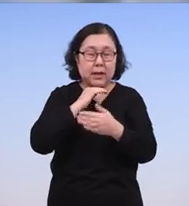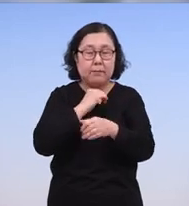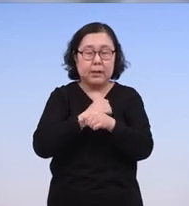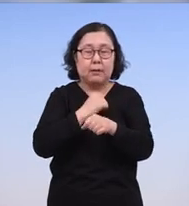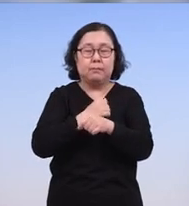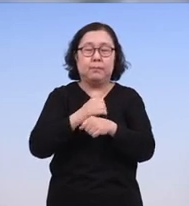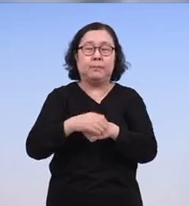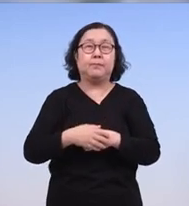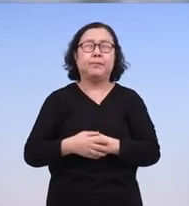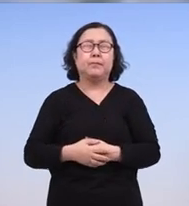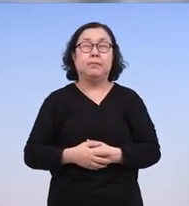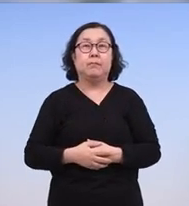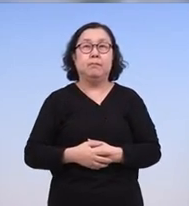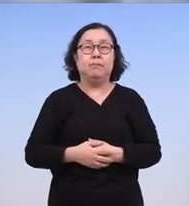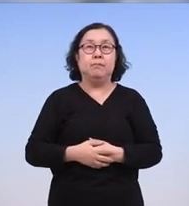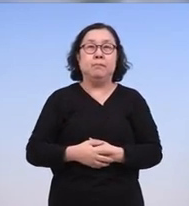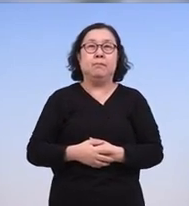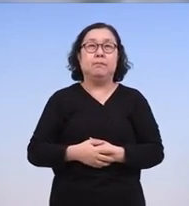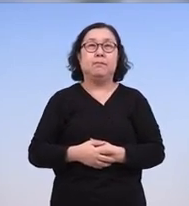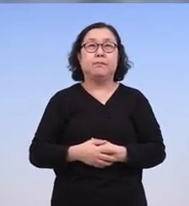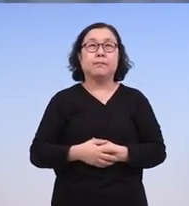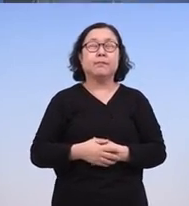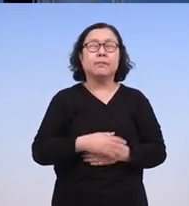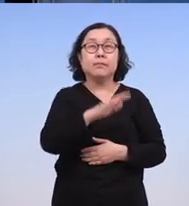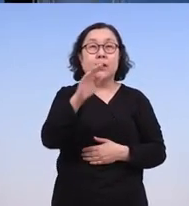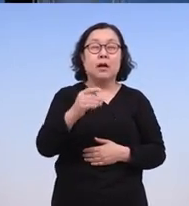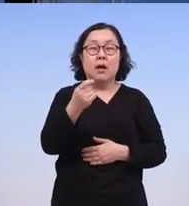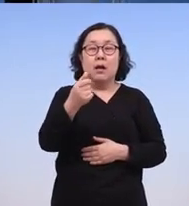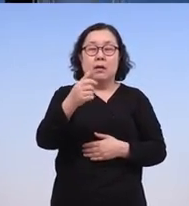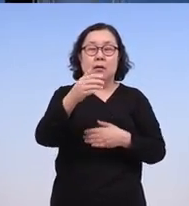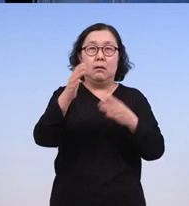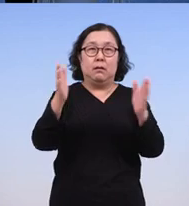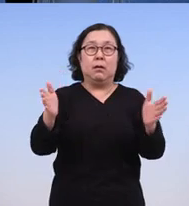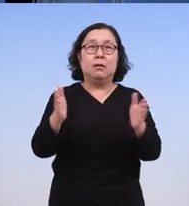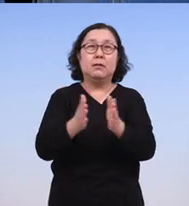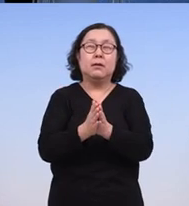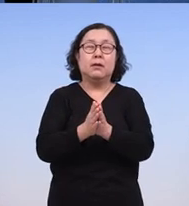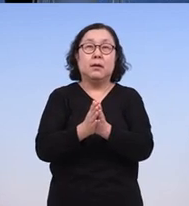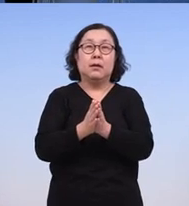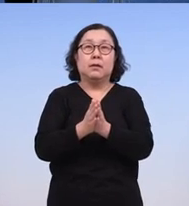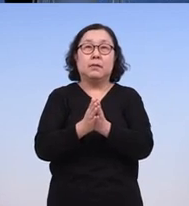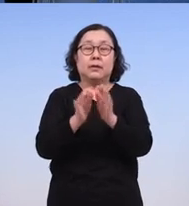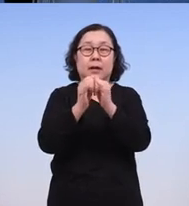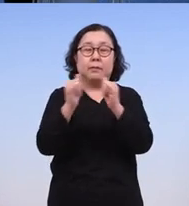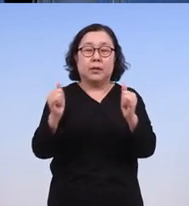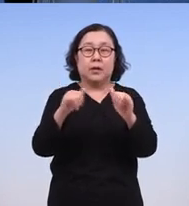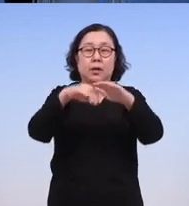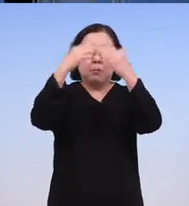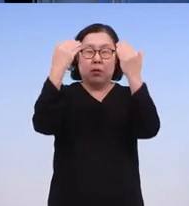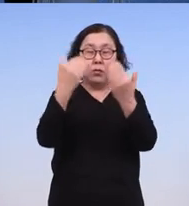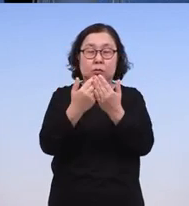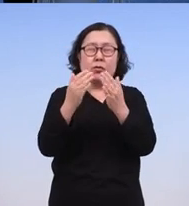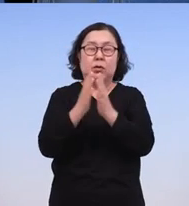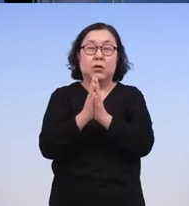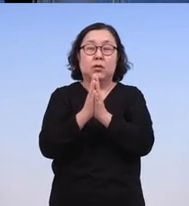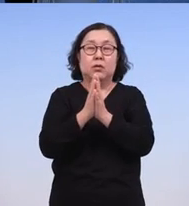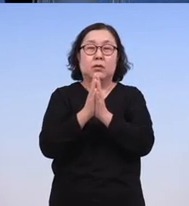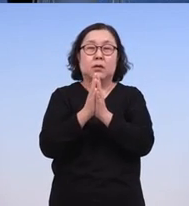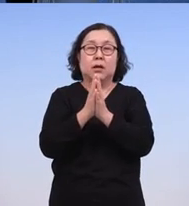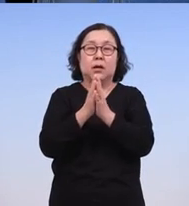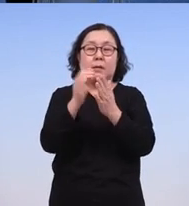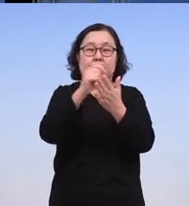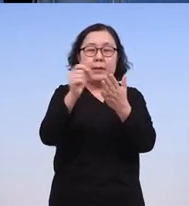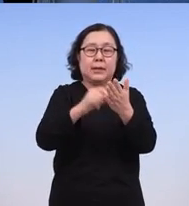또 그런가 하면은 게시판에 이런 글도 올라와 있더라고요. 저희 다락방 멤버 모두 필사 완주했답니다.